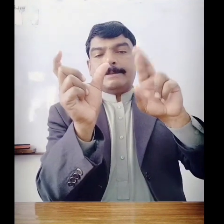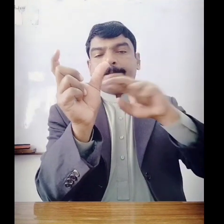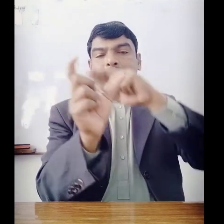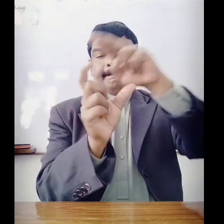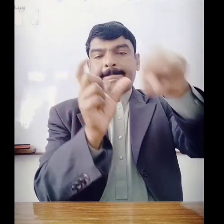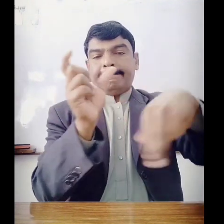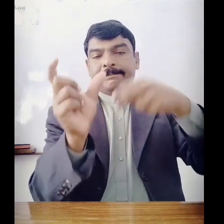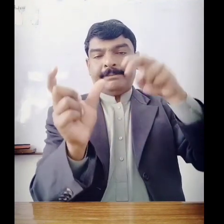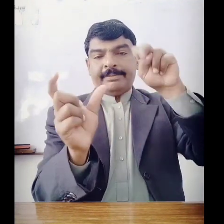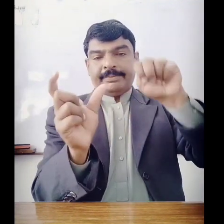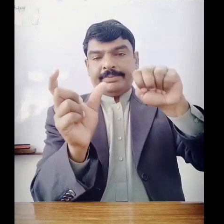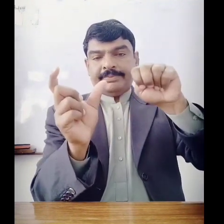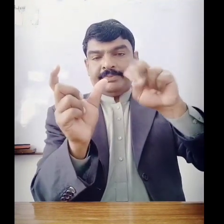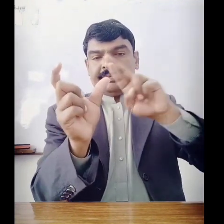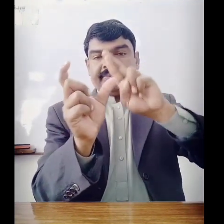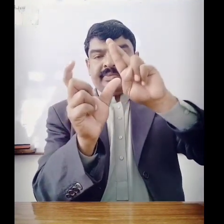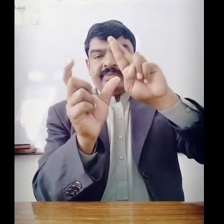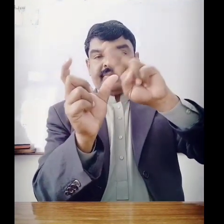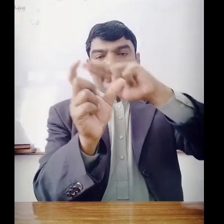रमज़ान,